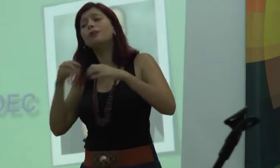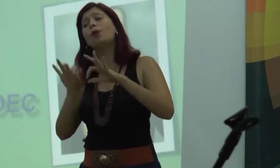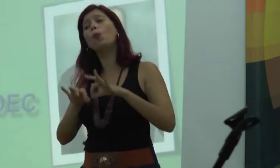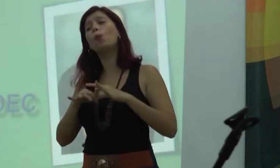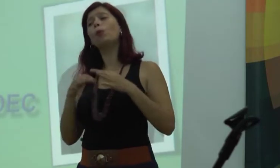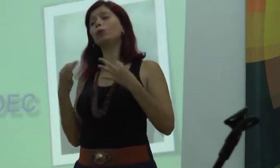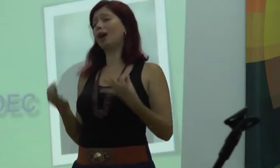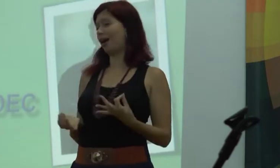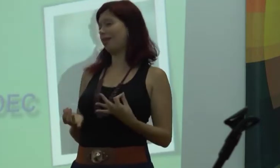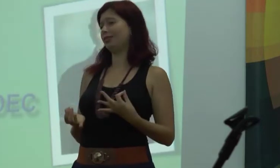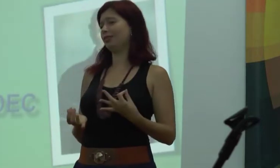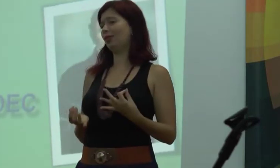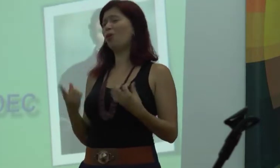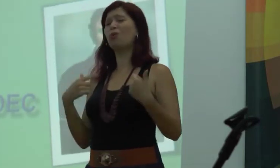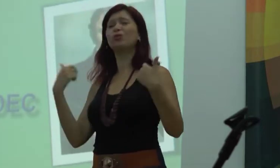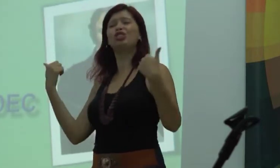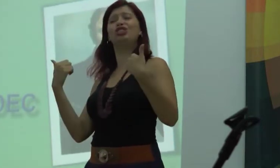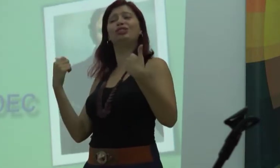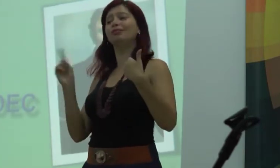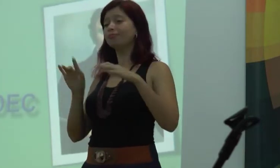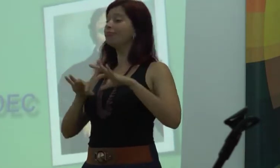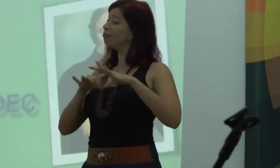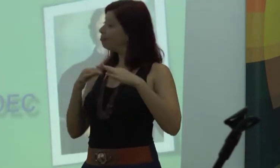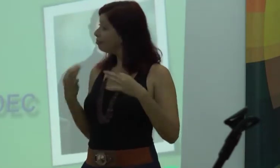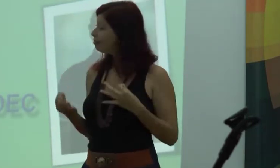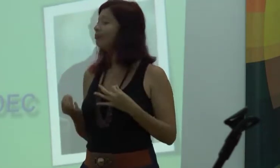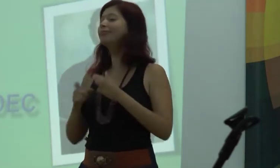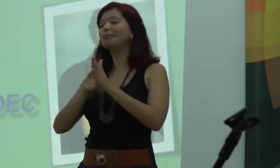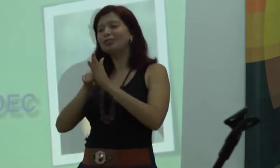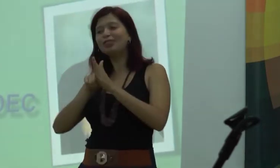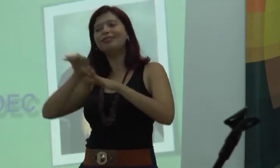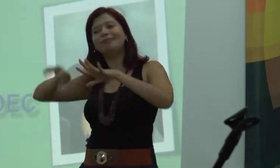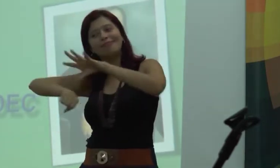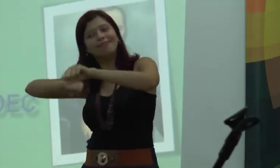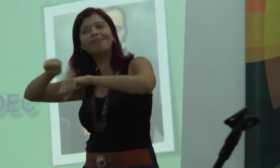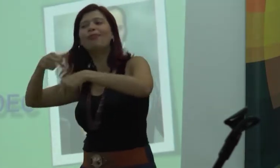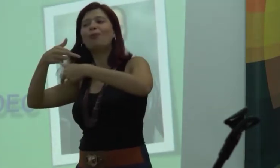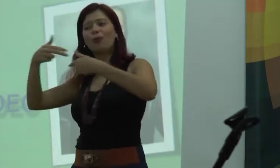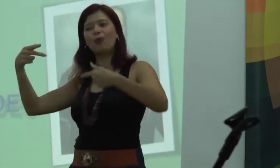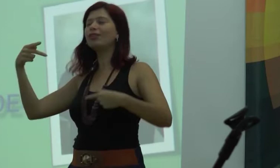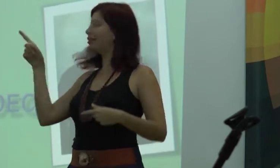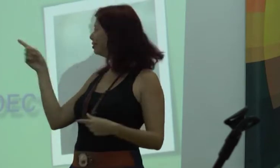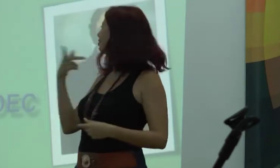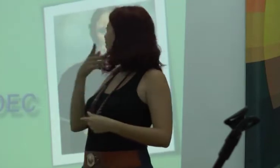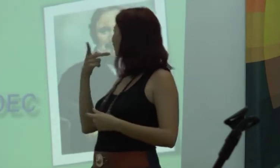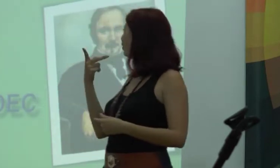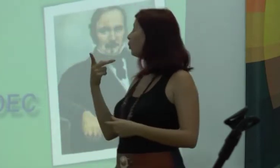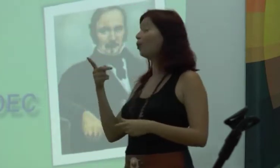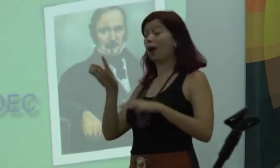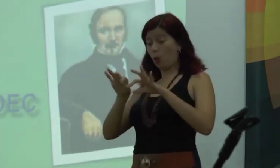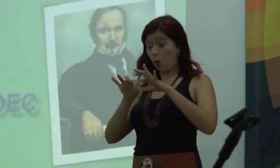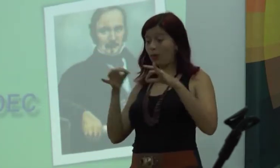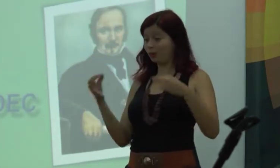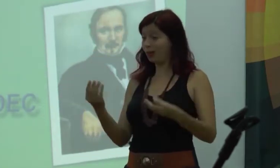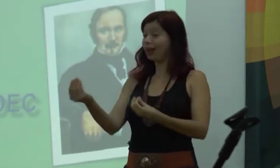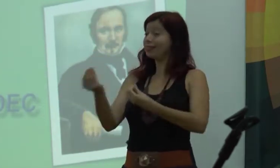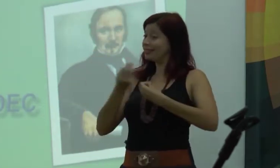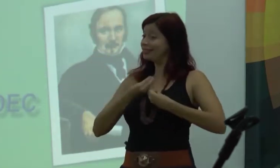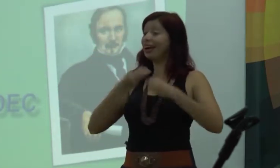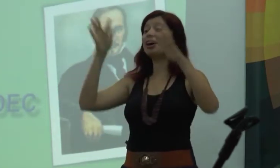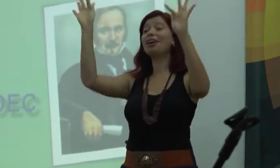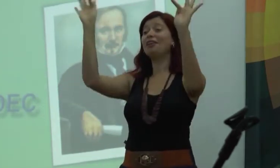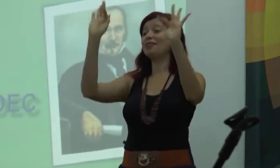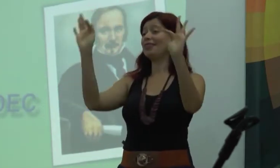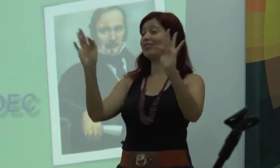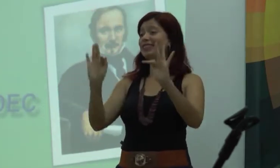o quê? Buscando a humildade e também ser humilde, né? Porque nada disso é impossível, podemos ser felizes.